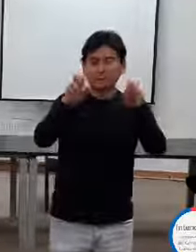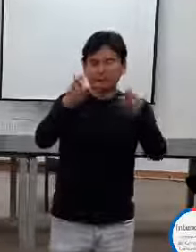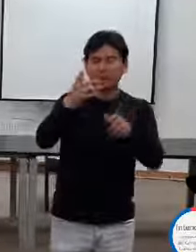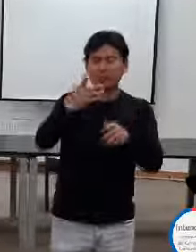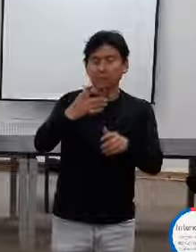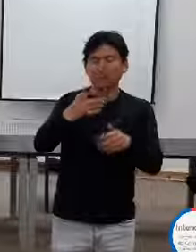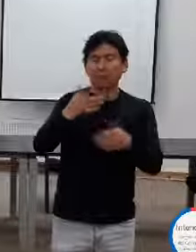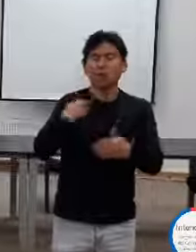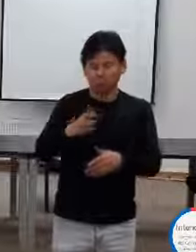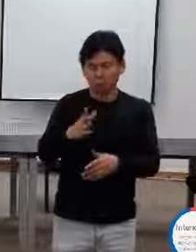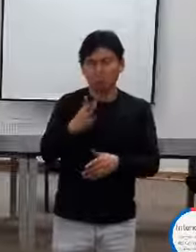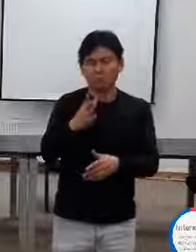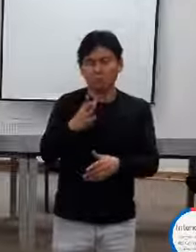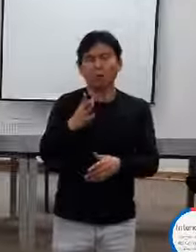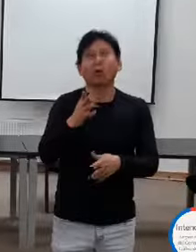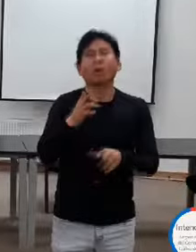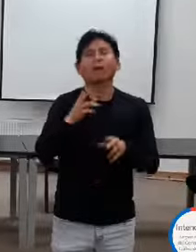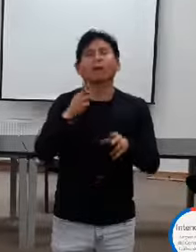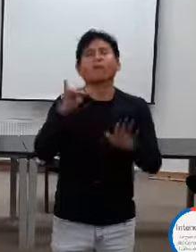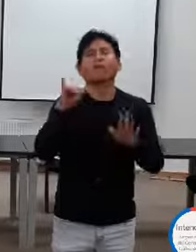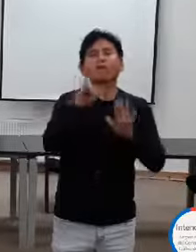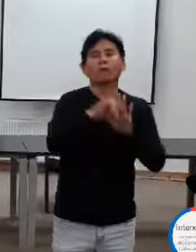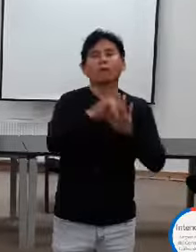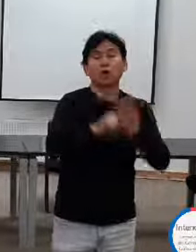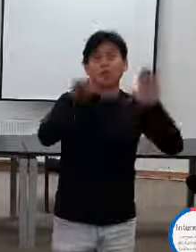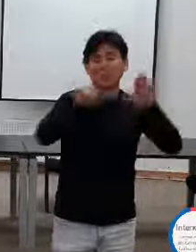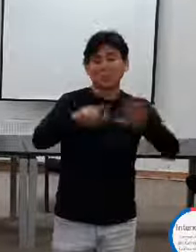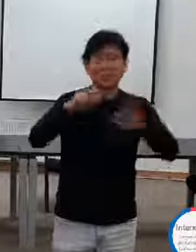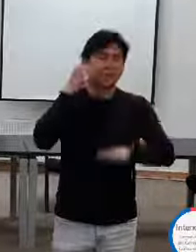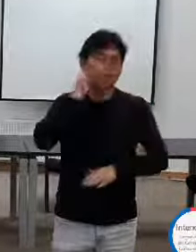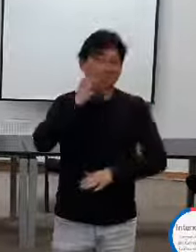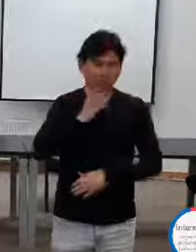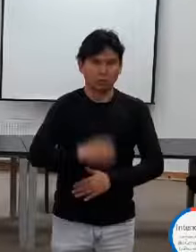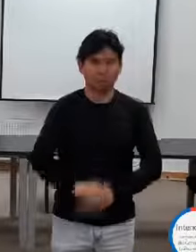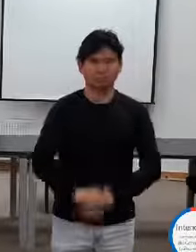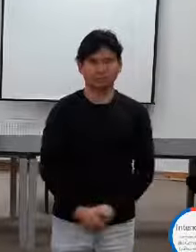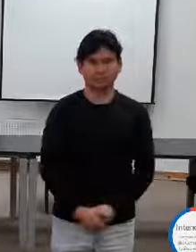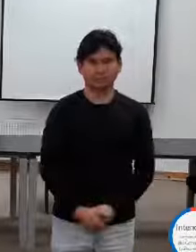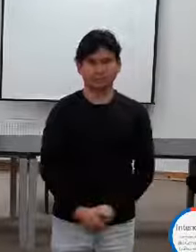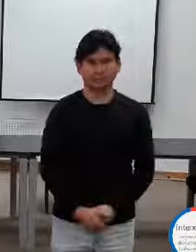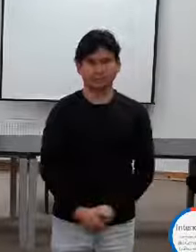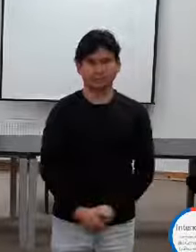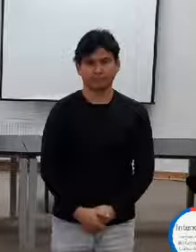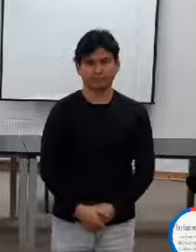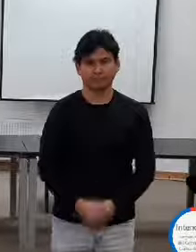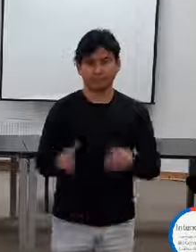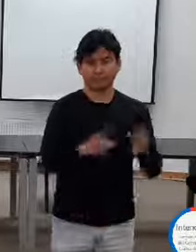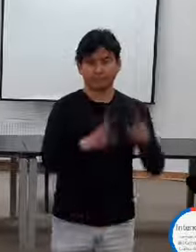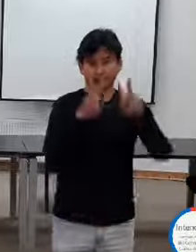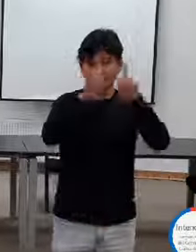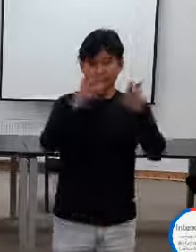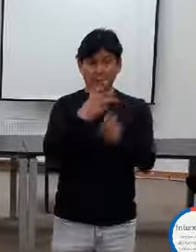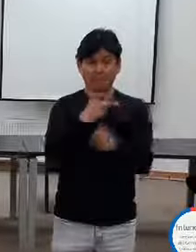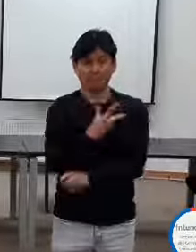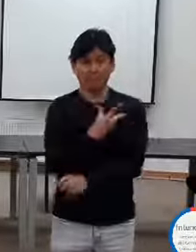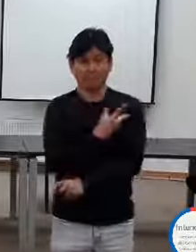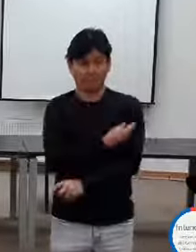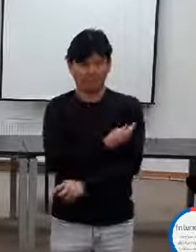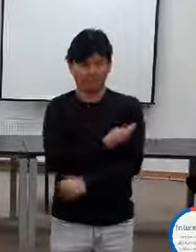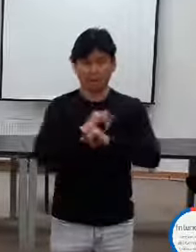y continuamos realizando del vuelo del 17 de mayo. En relación al informe de vacunas,